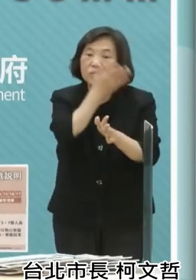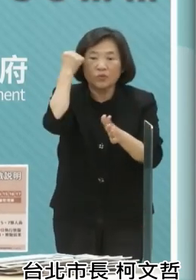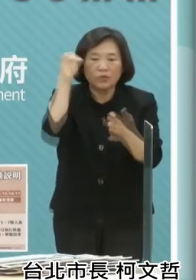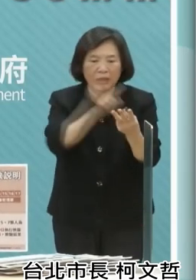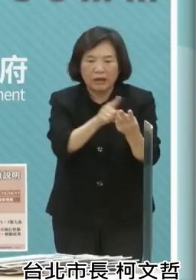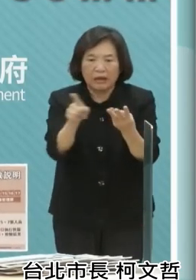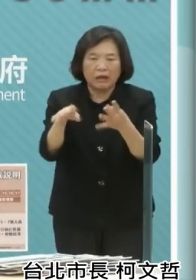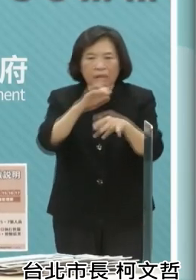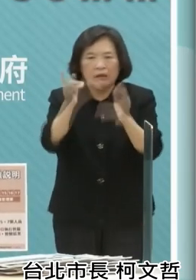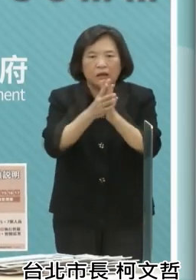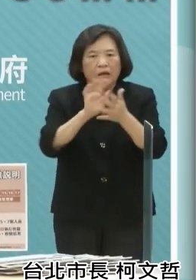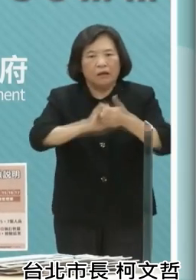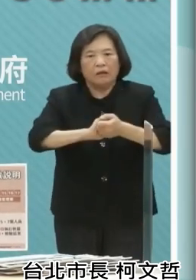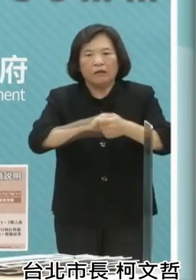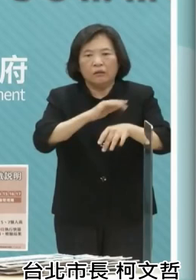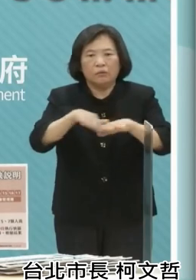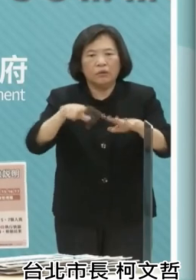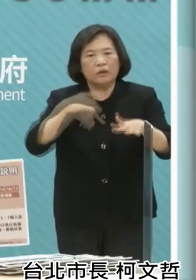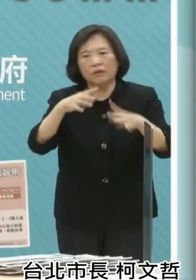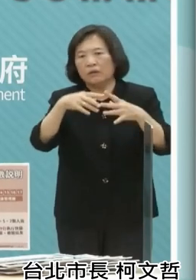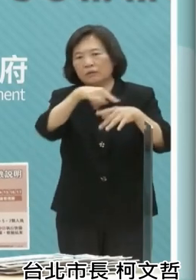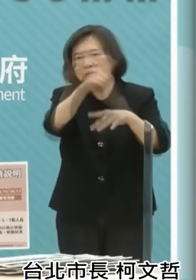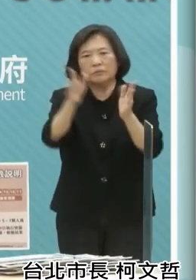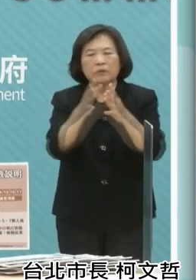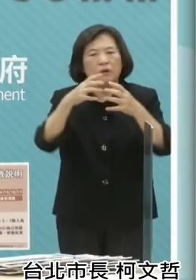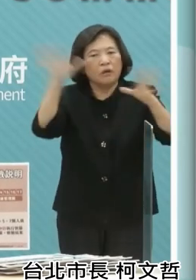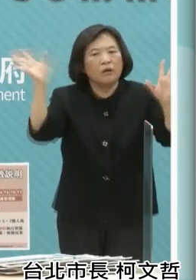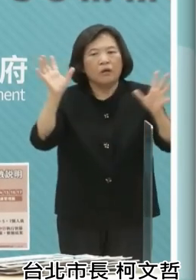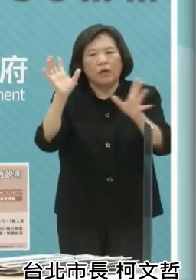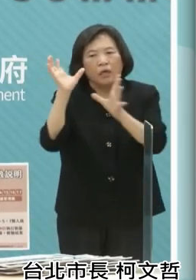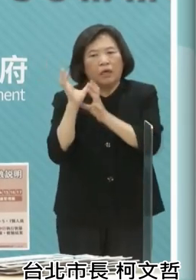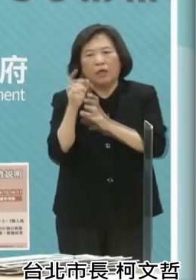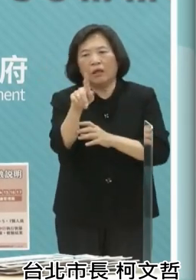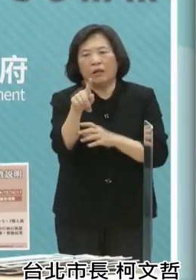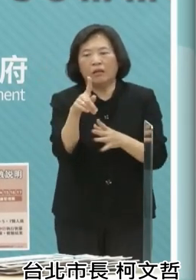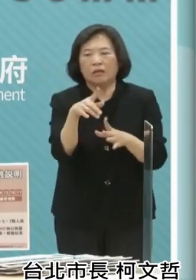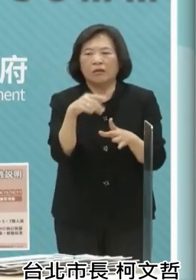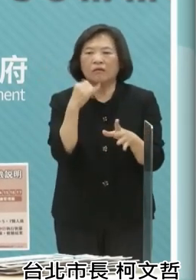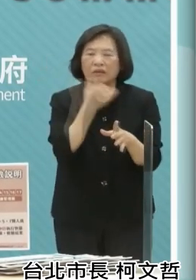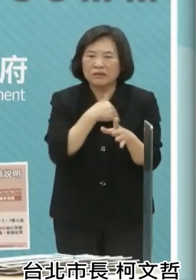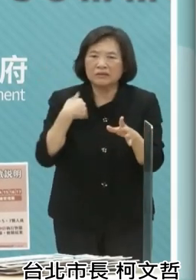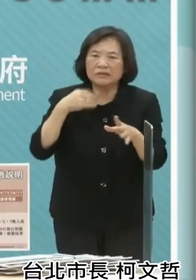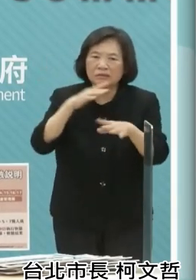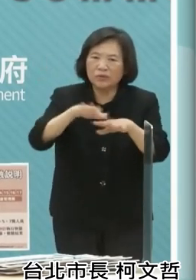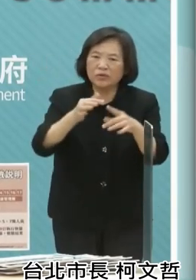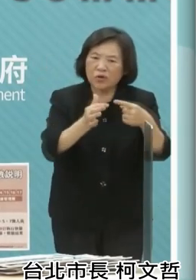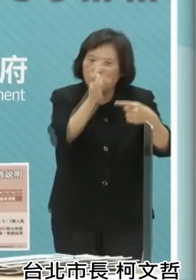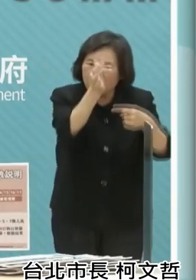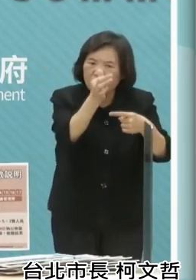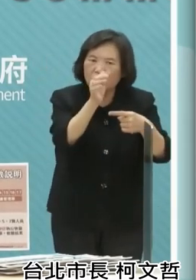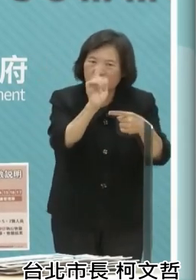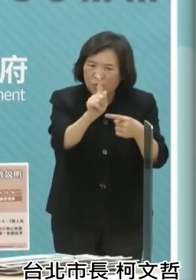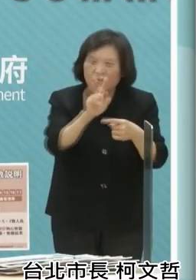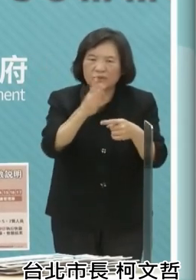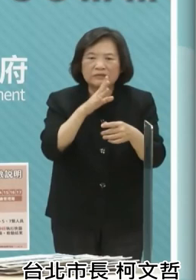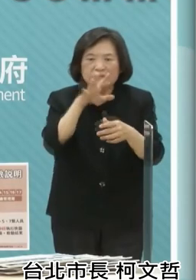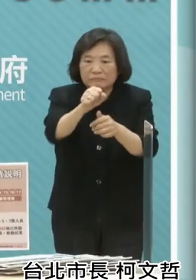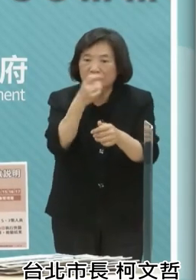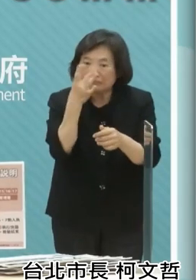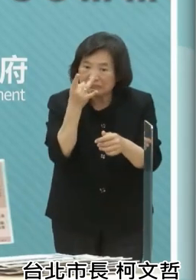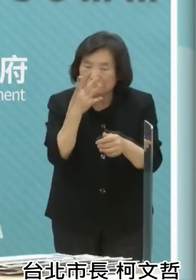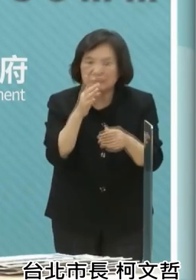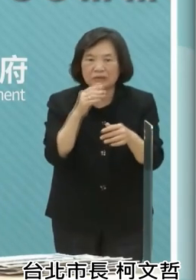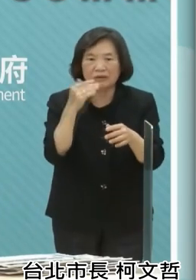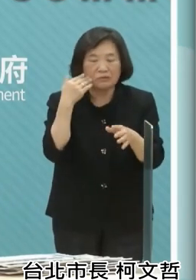会下档，哦，所以不切实际，所以变成也许会有一两个漏网之鱼。但是我不能为了一两个漏网之鱼哦，让我整个系统